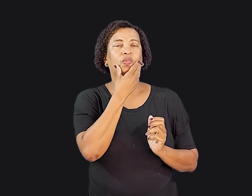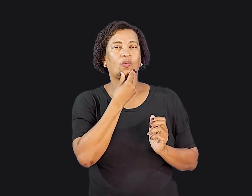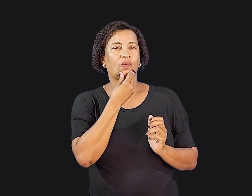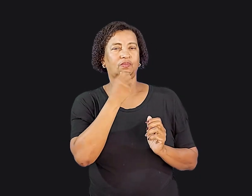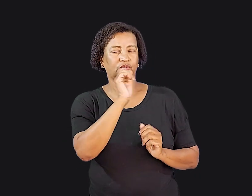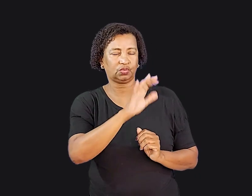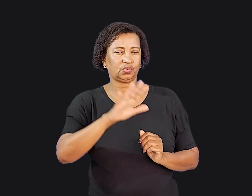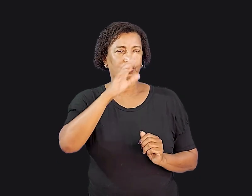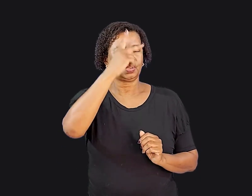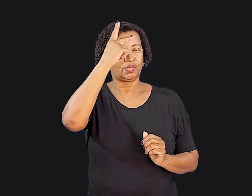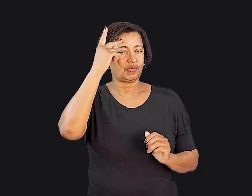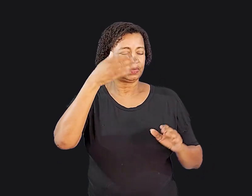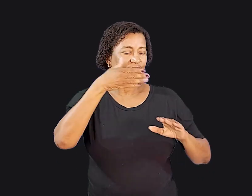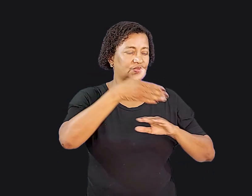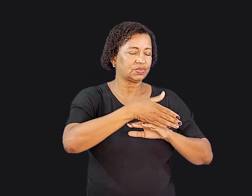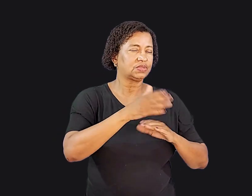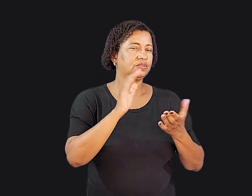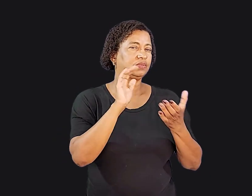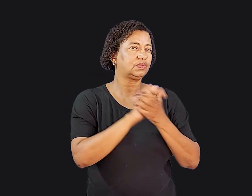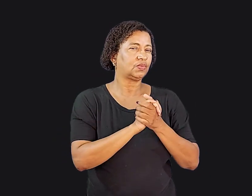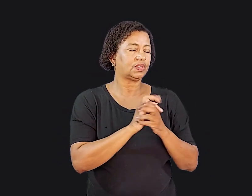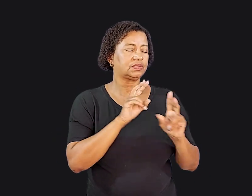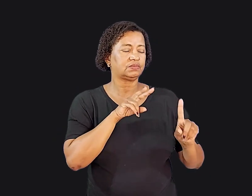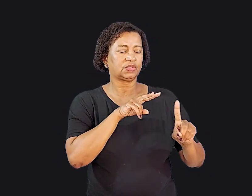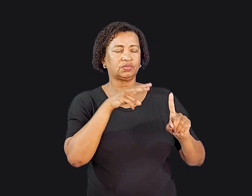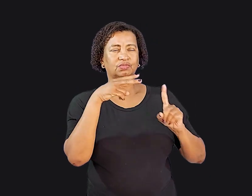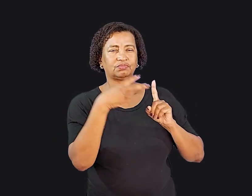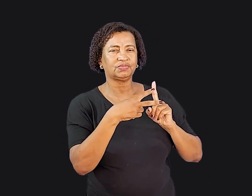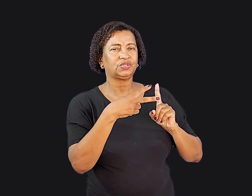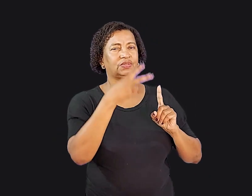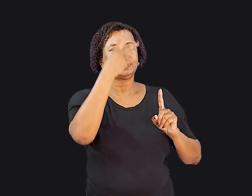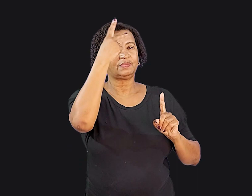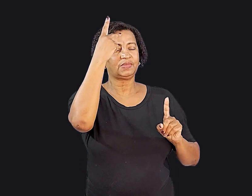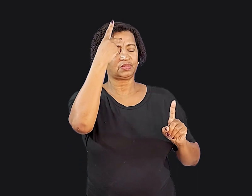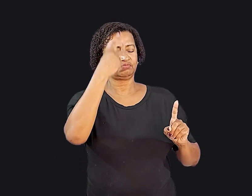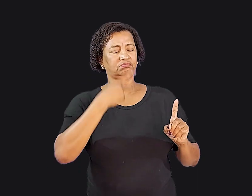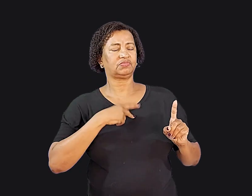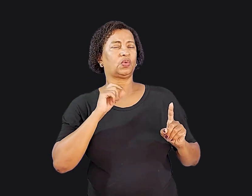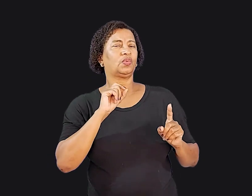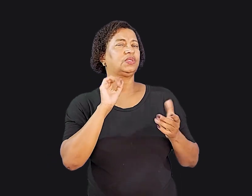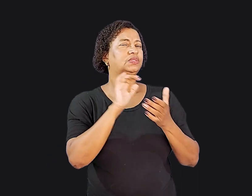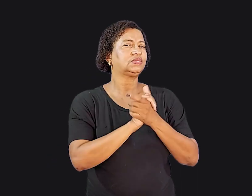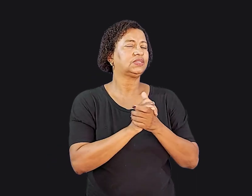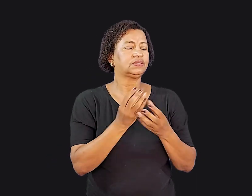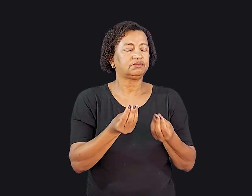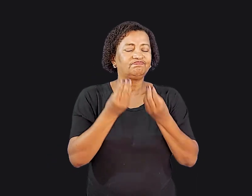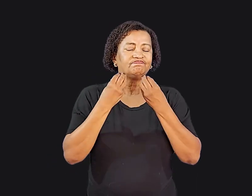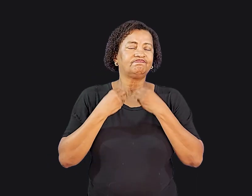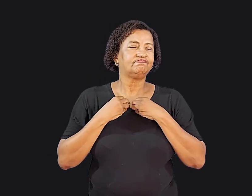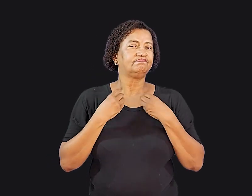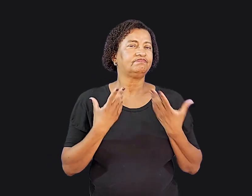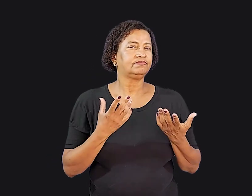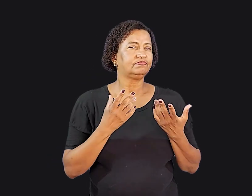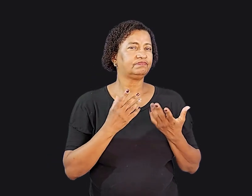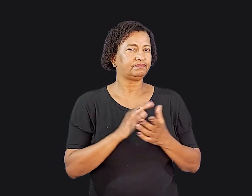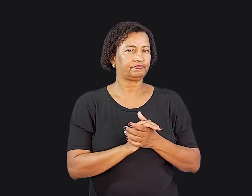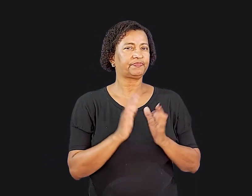geral, as pessoas entram no casamento com essa perspectiva egoísta. O que esse casamento pode me oferecer?